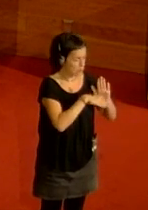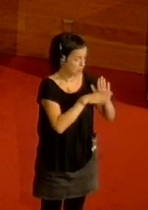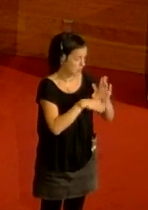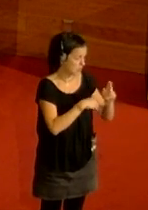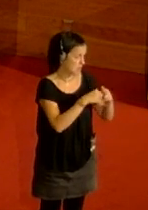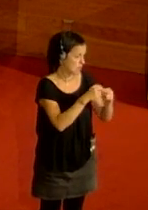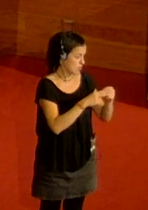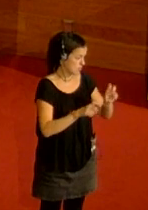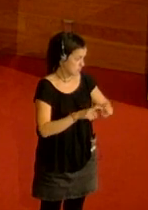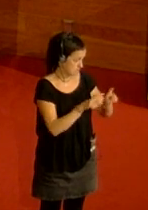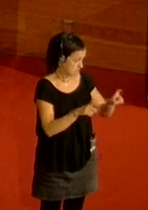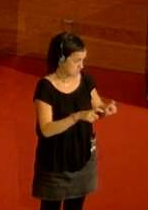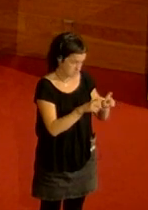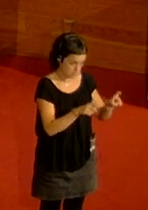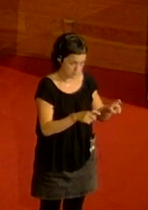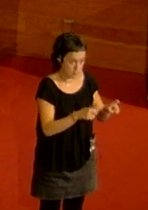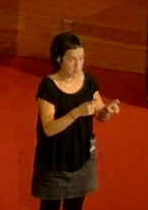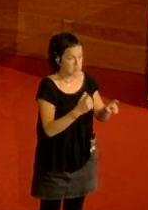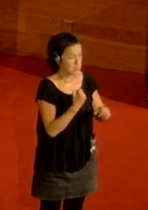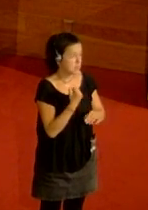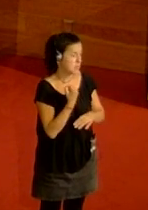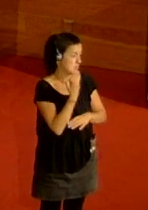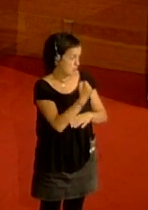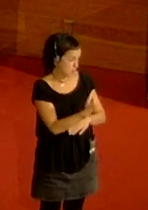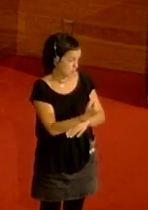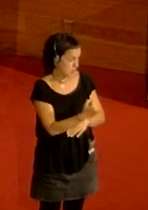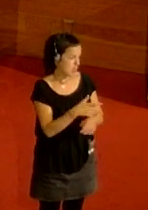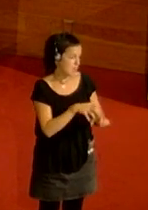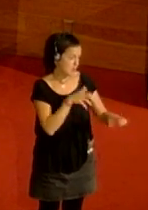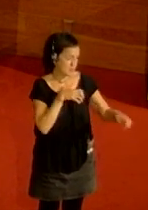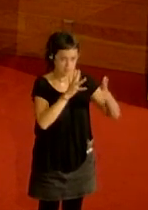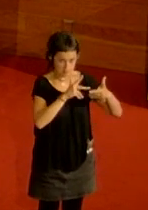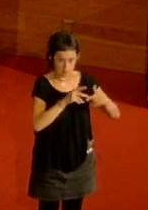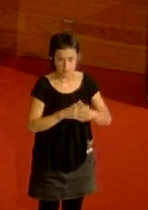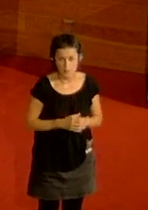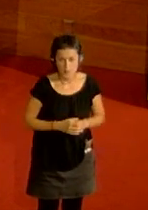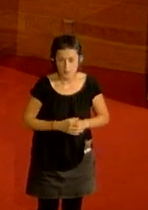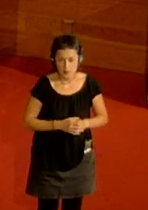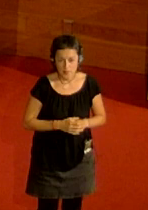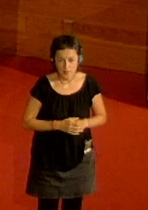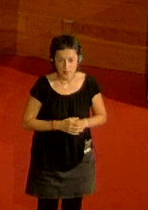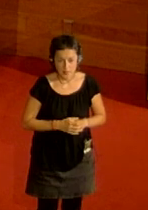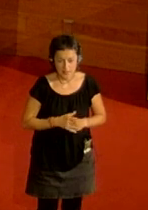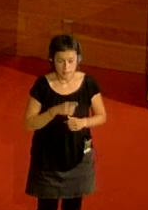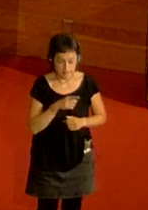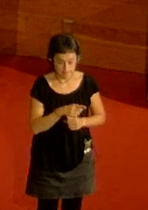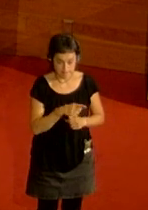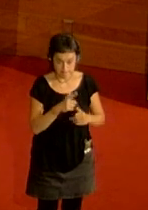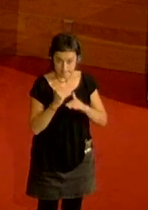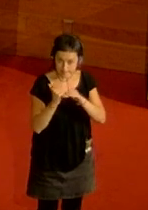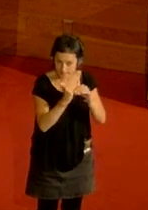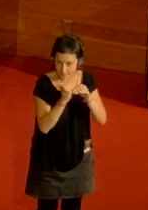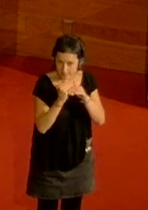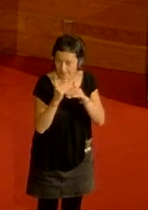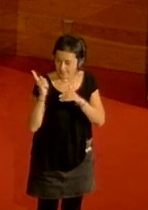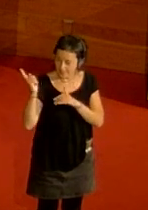informática y en la que se apoyan gran parte de los algoritmos y Ah en esa en esa homogeneidad os he traído El ejemplo de